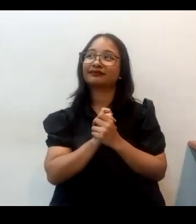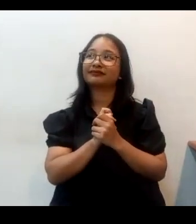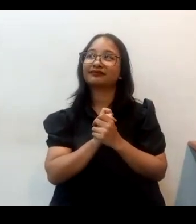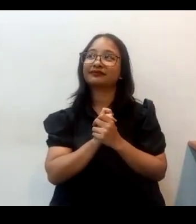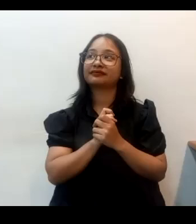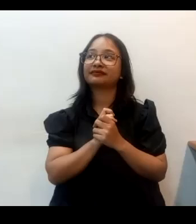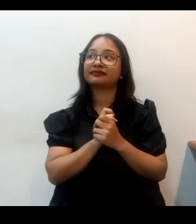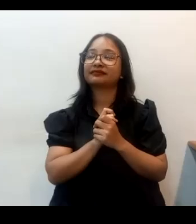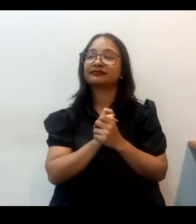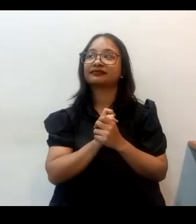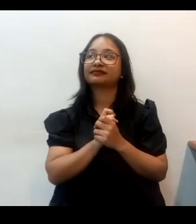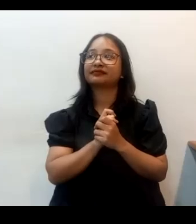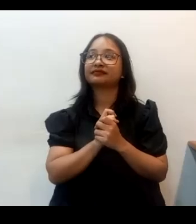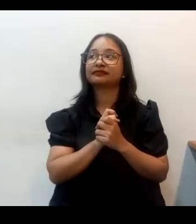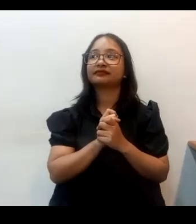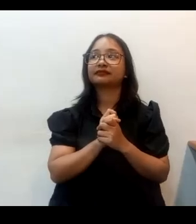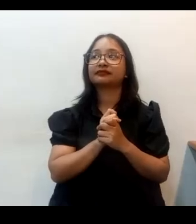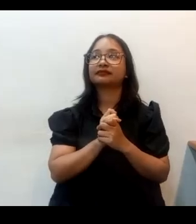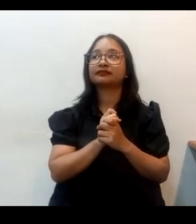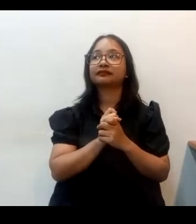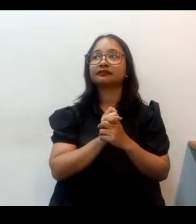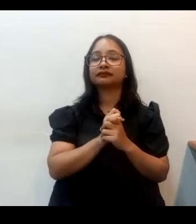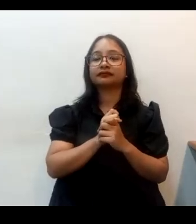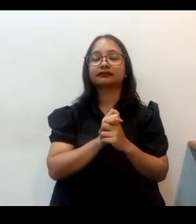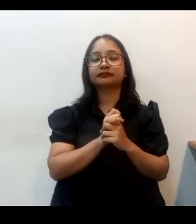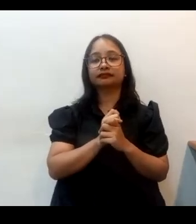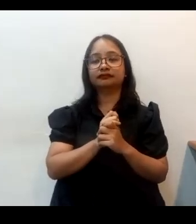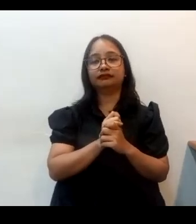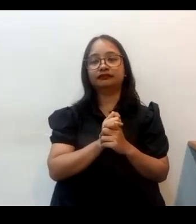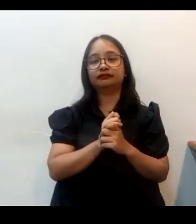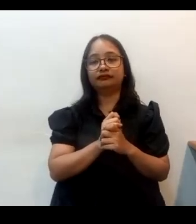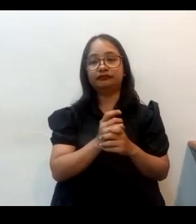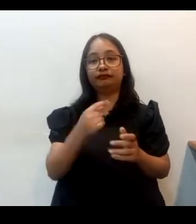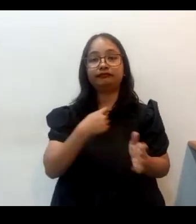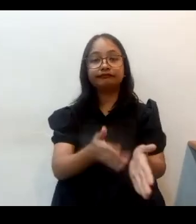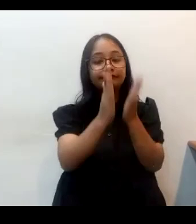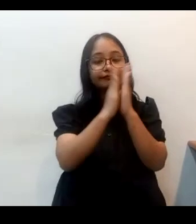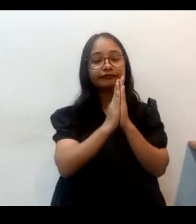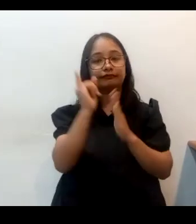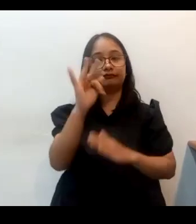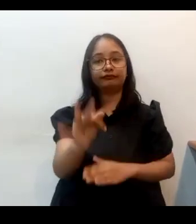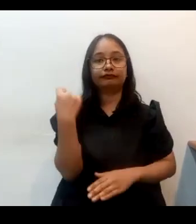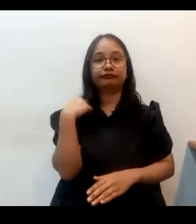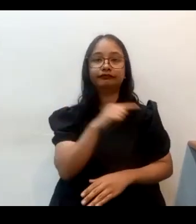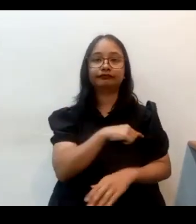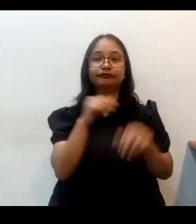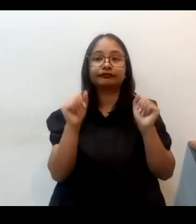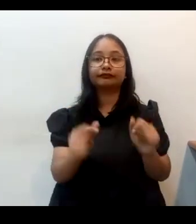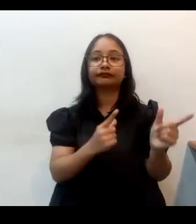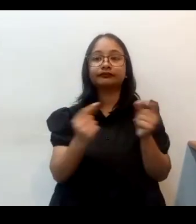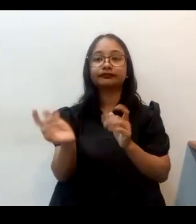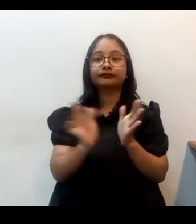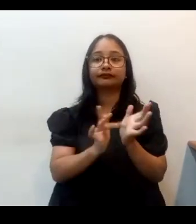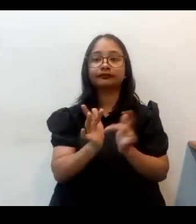a Bible seminar, even though it's a sudden request? Sa katunayan, tinanong ko po doon, nasa oras po na yun, na kung pwede tayo mag-Bible seminar kahit